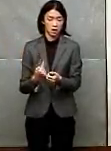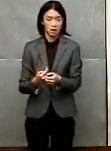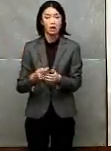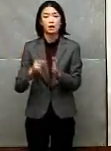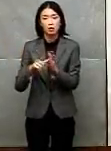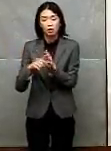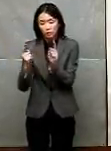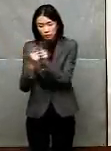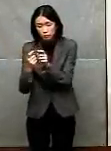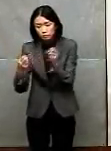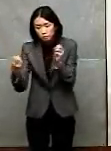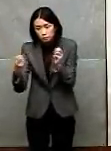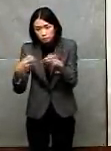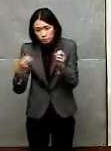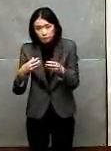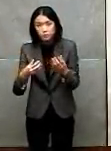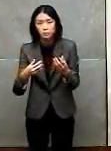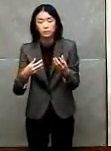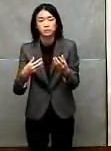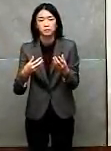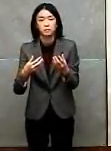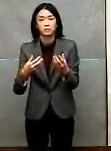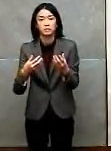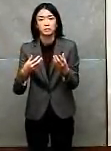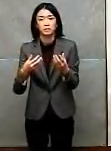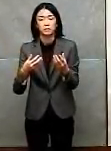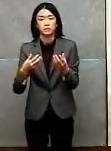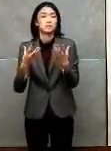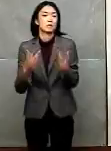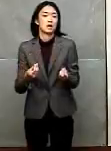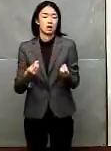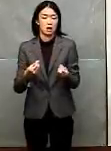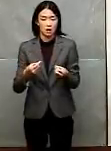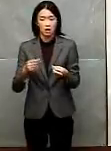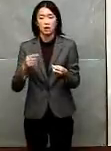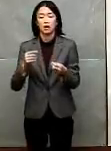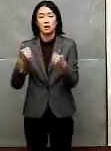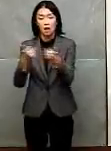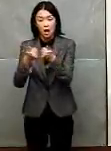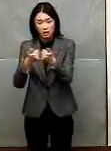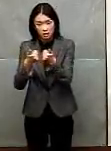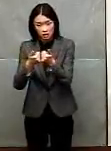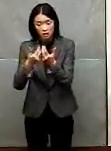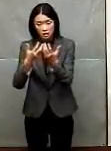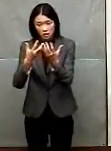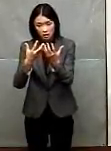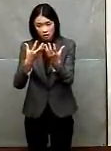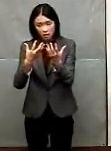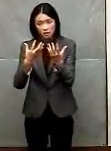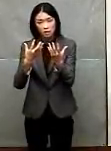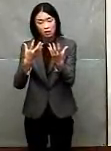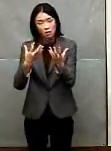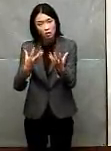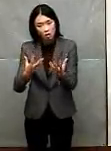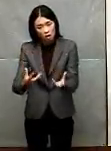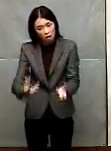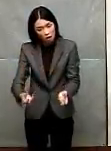お話しして、戻られるときに、私からその報道を私は承知していた